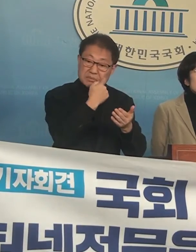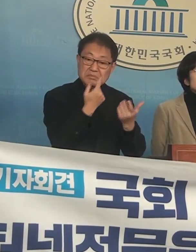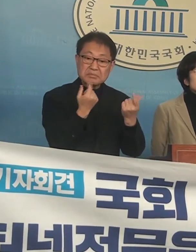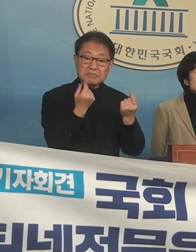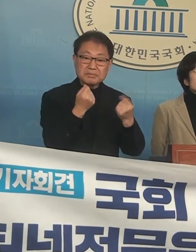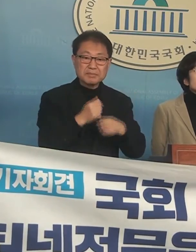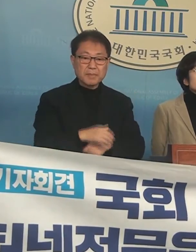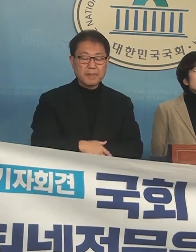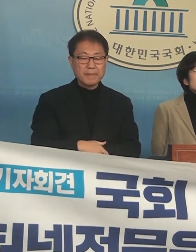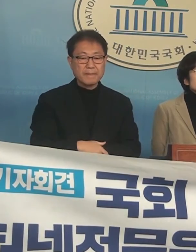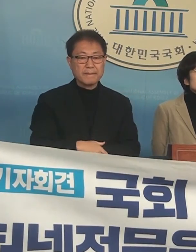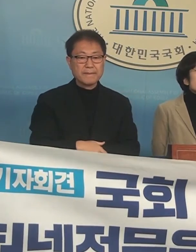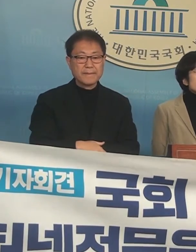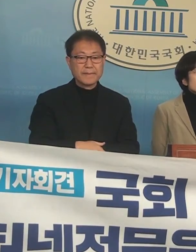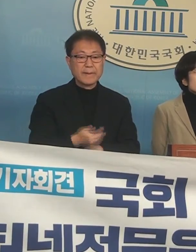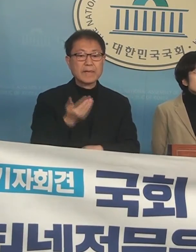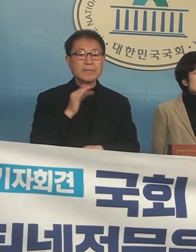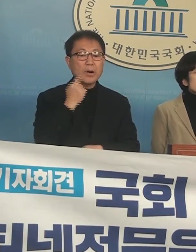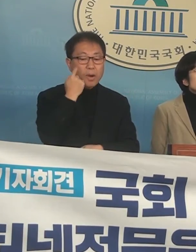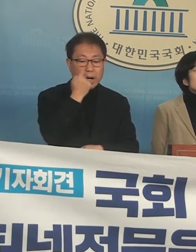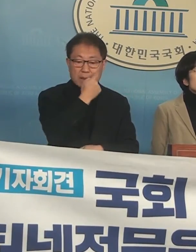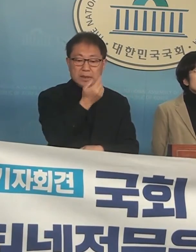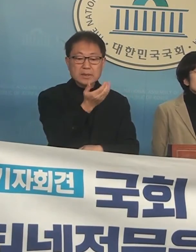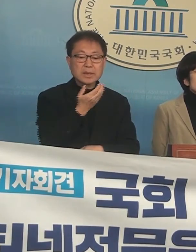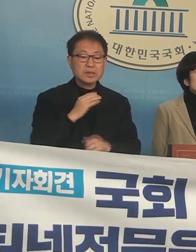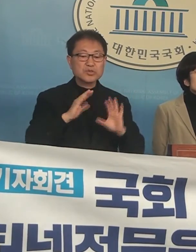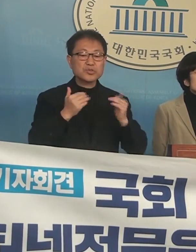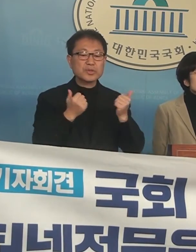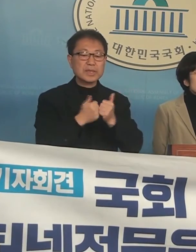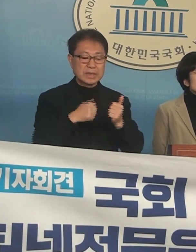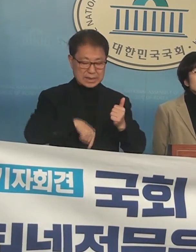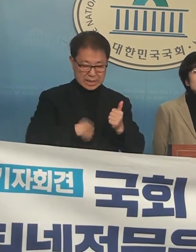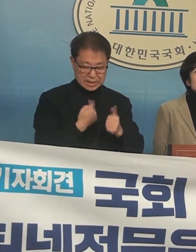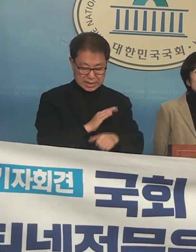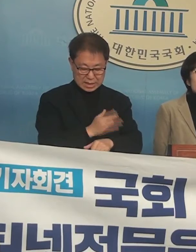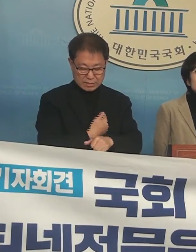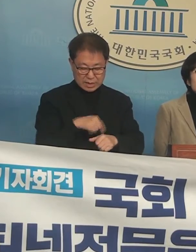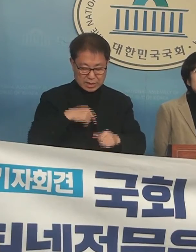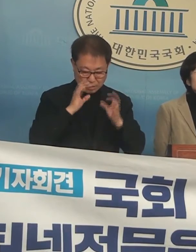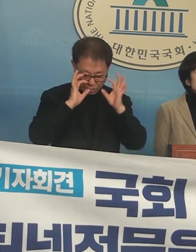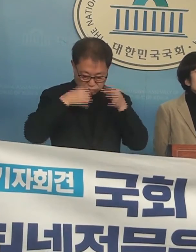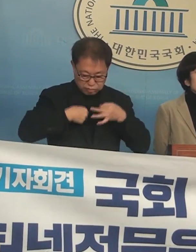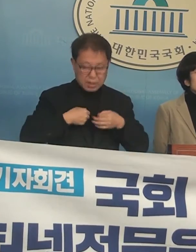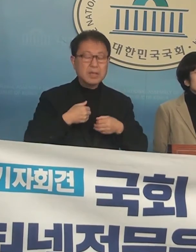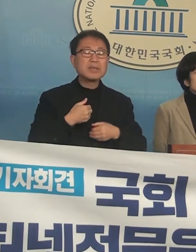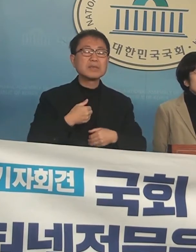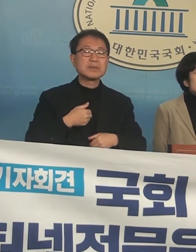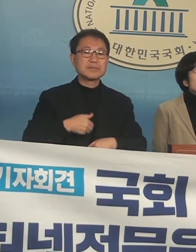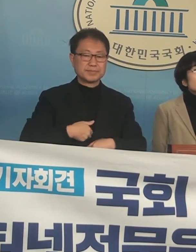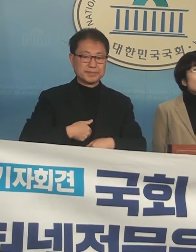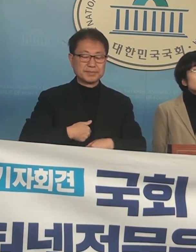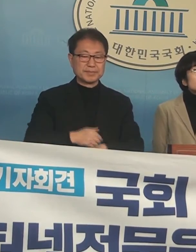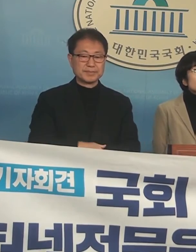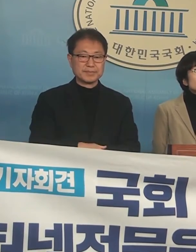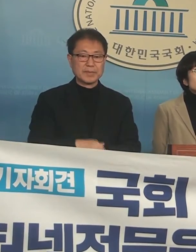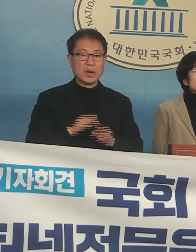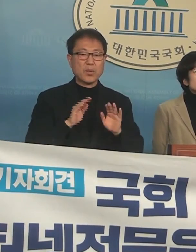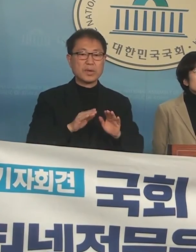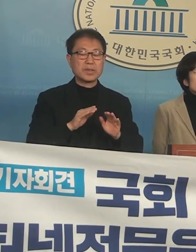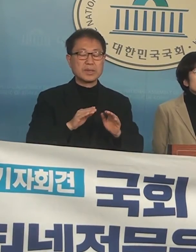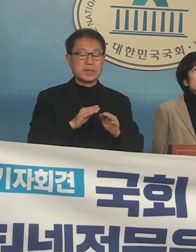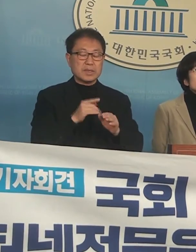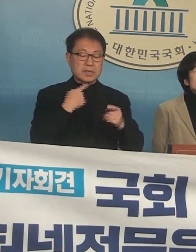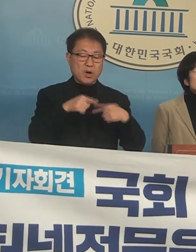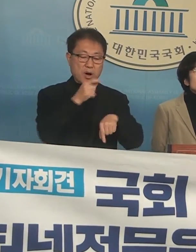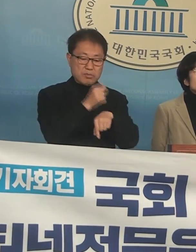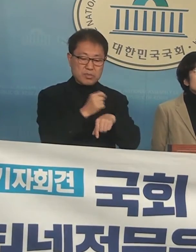것 같습니다. 하지만 그 확인하기 전에 국회가 제발 본인들의 잘못을 스스로 바로 잡아주길 바라고 있습니다. 오늘 정무위